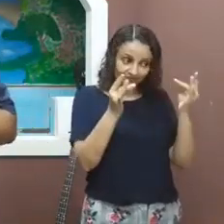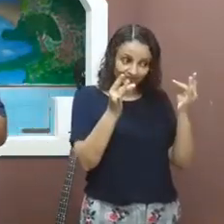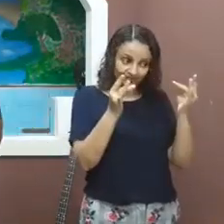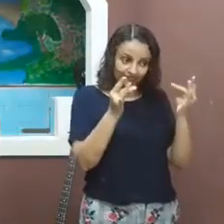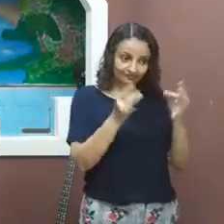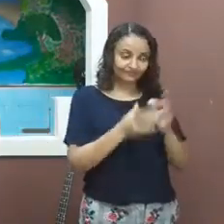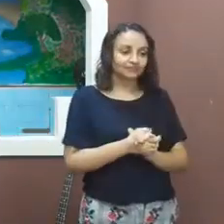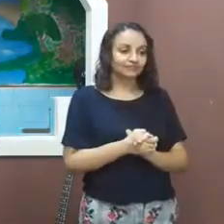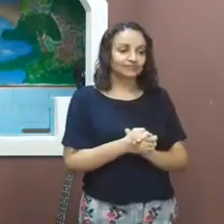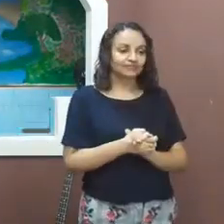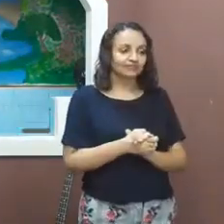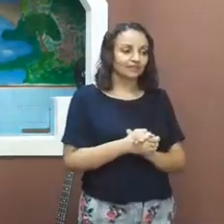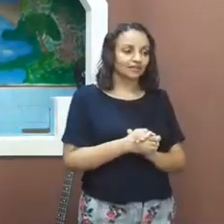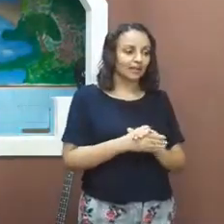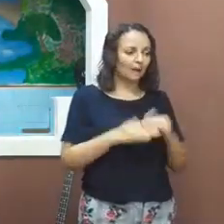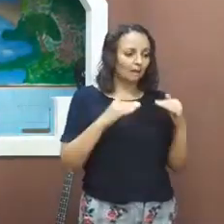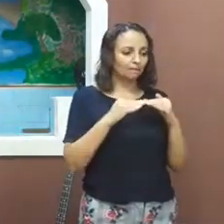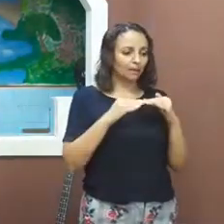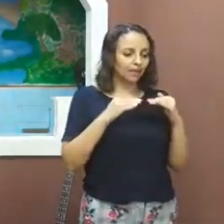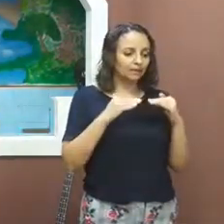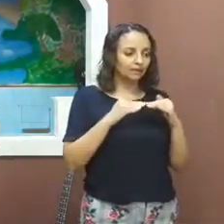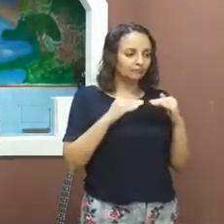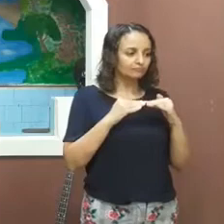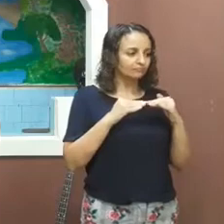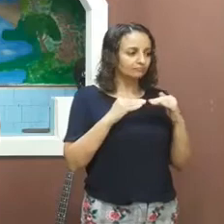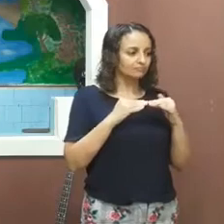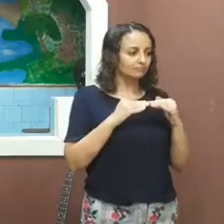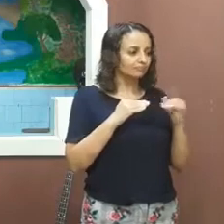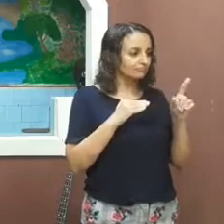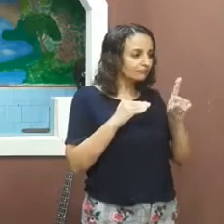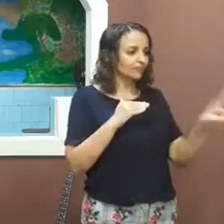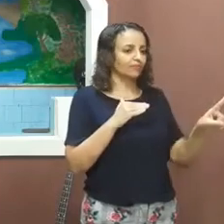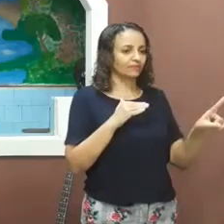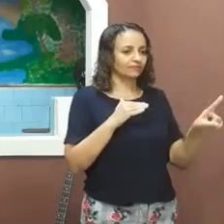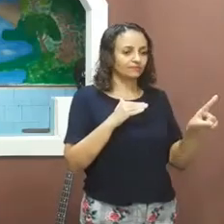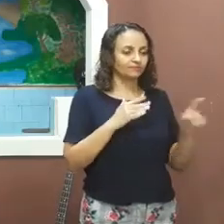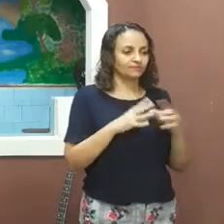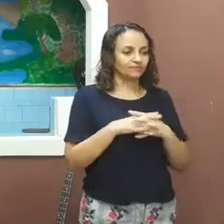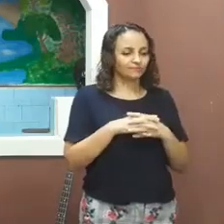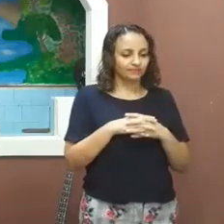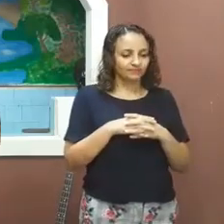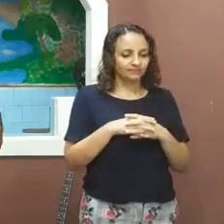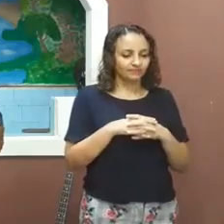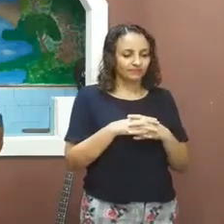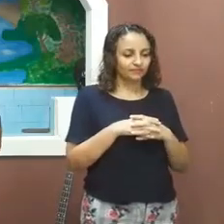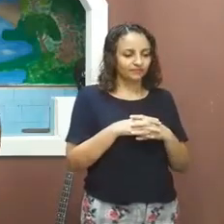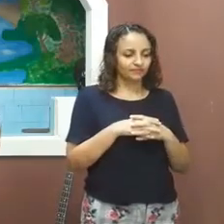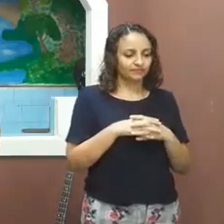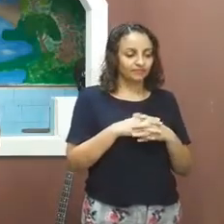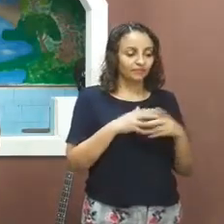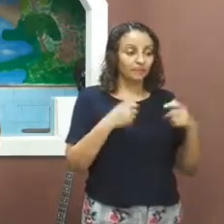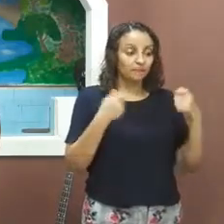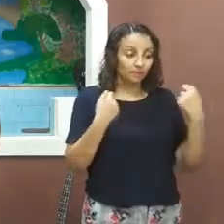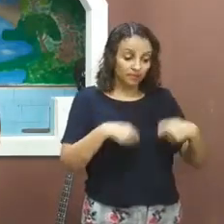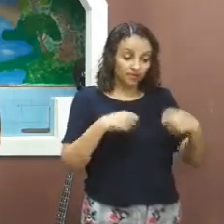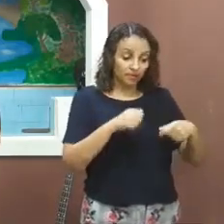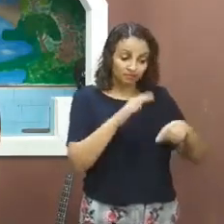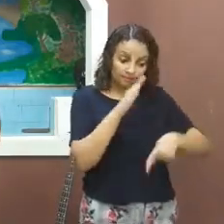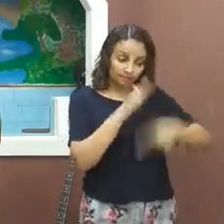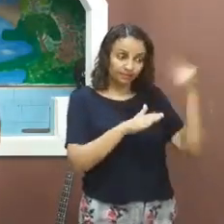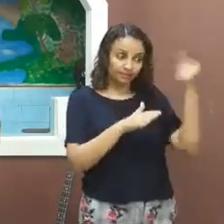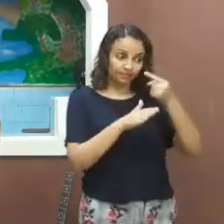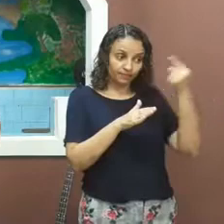Não é empatado, irmão. Busque, pois, em primeiro